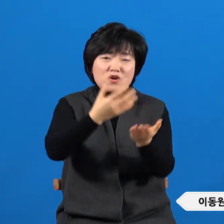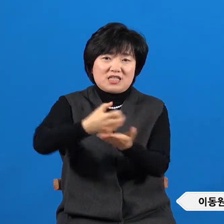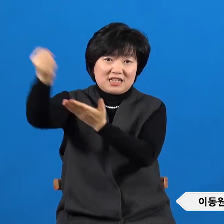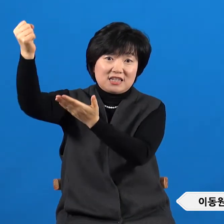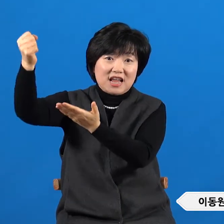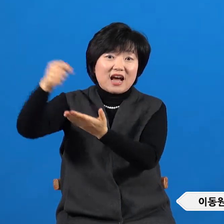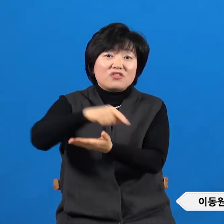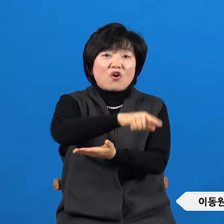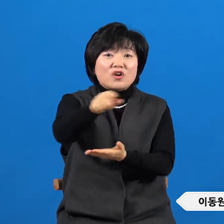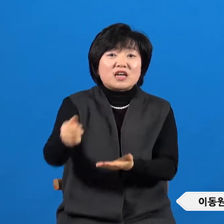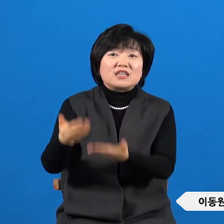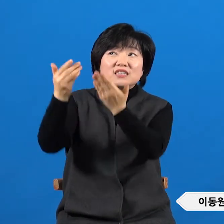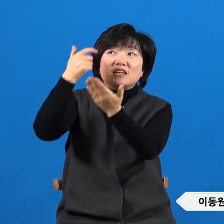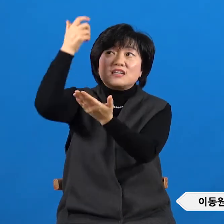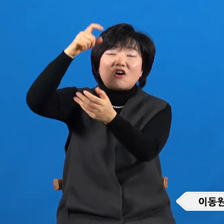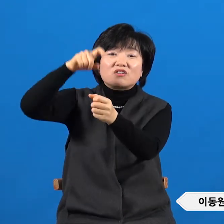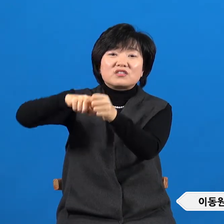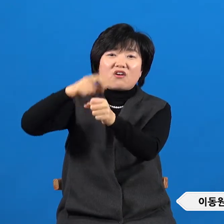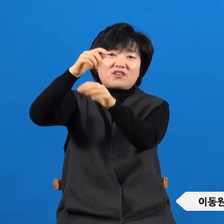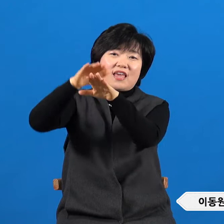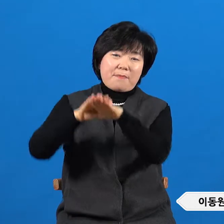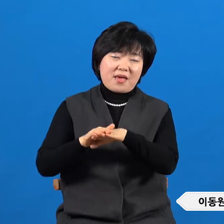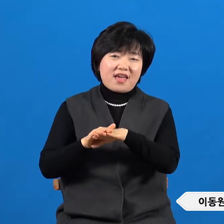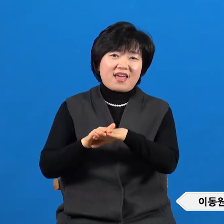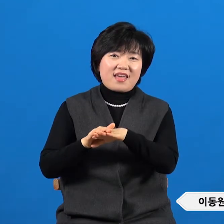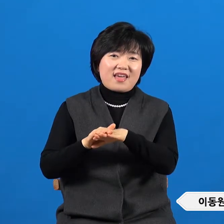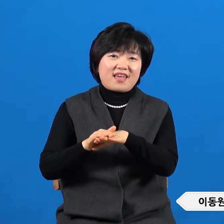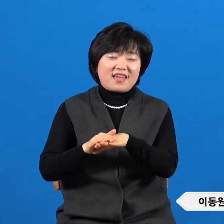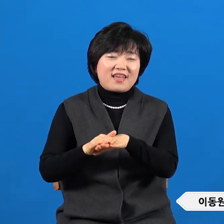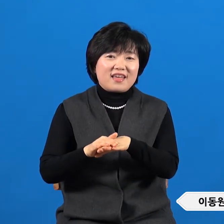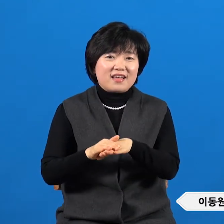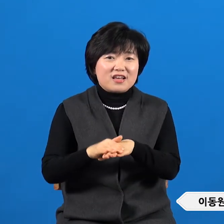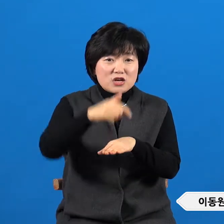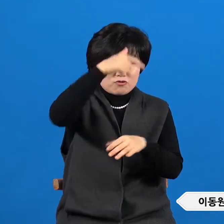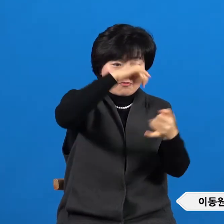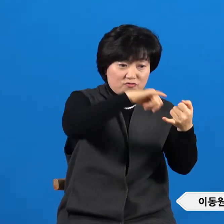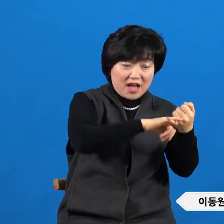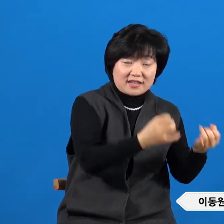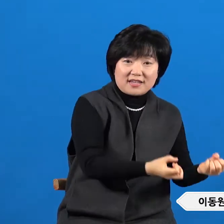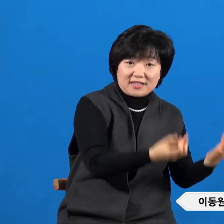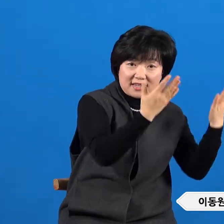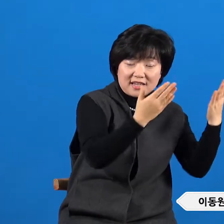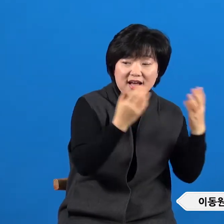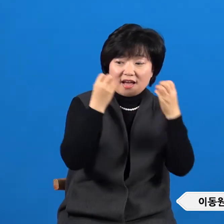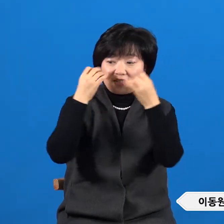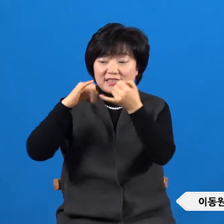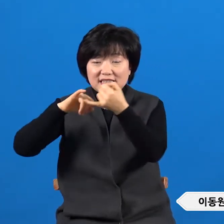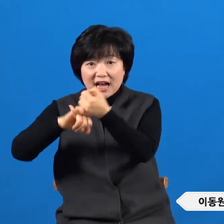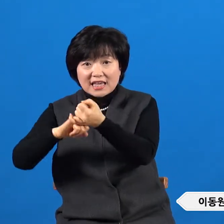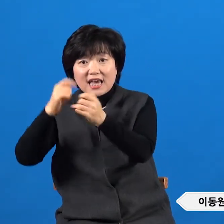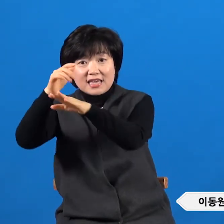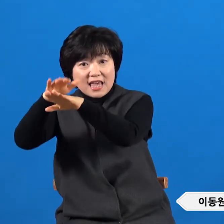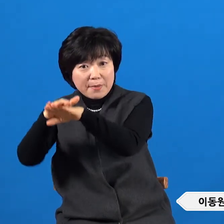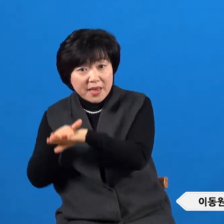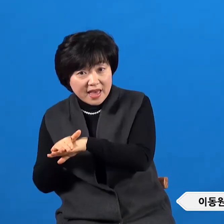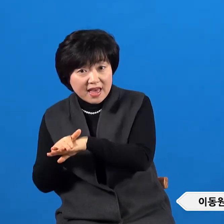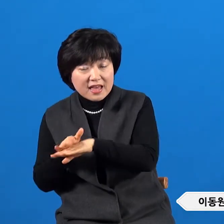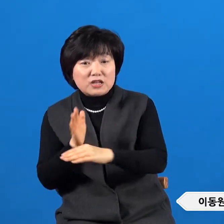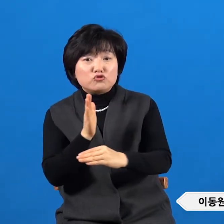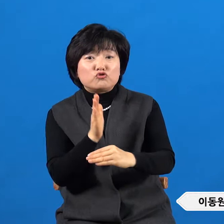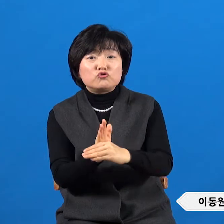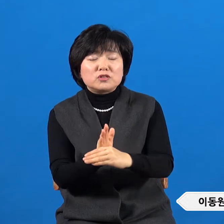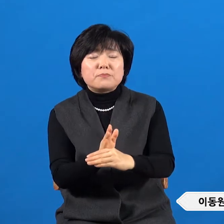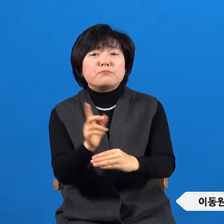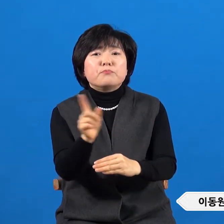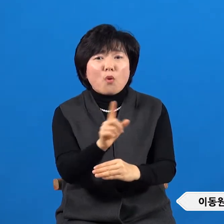드릴 영적 예배니라. 구약의 제사이든지 신약의 예배이든지 그 핵심이